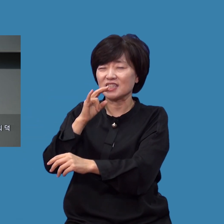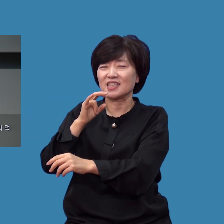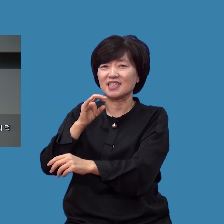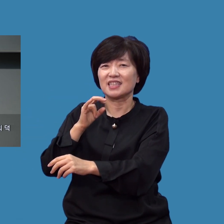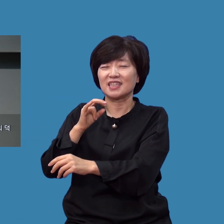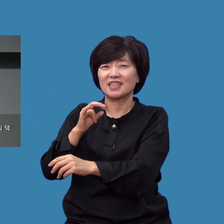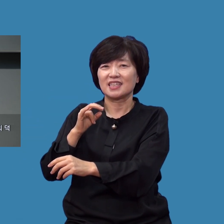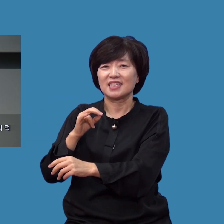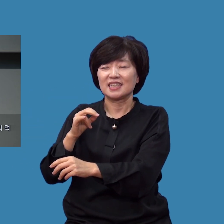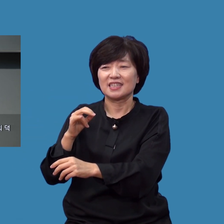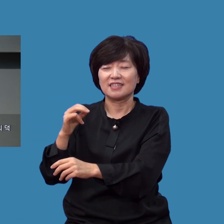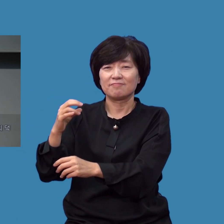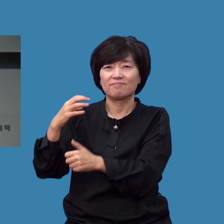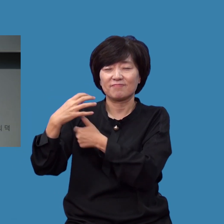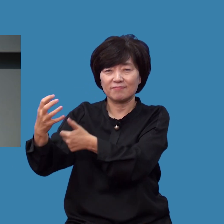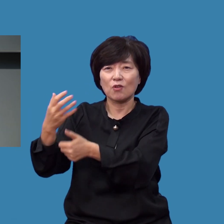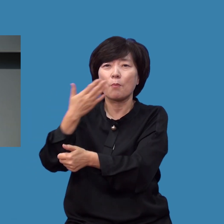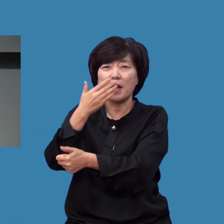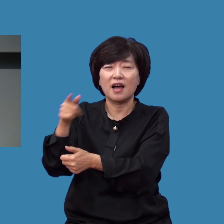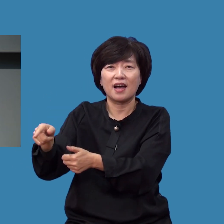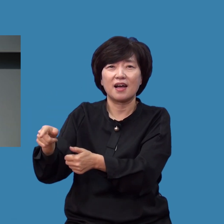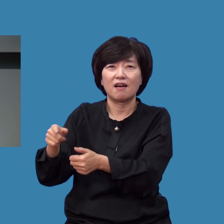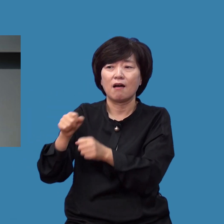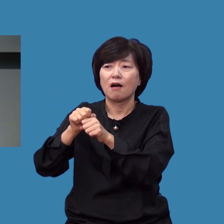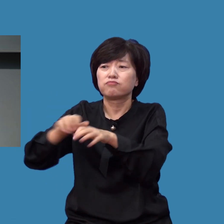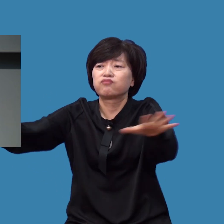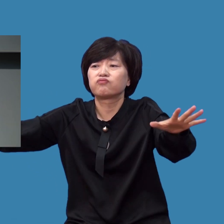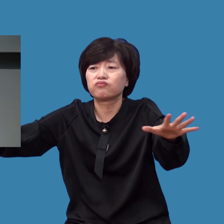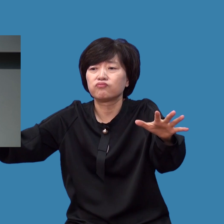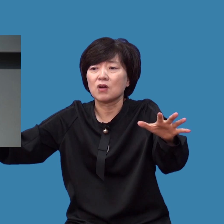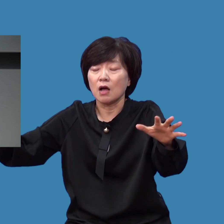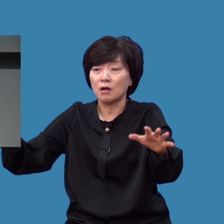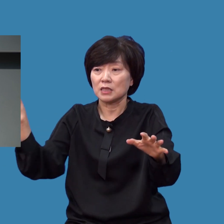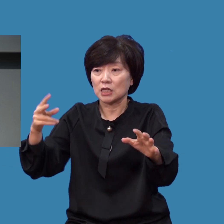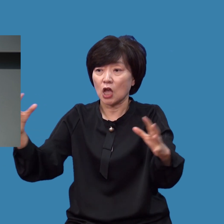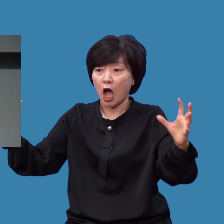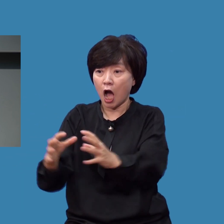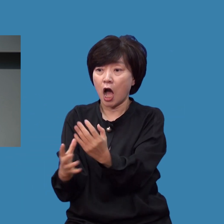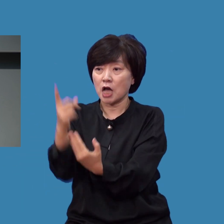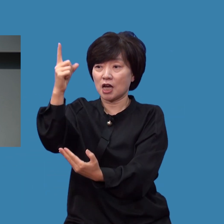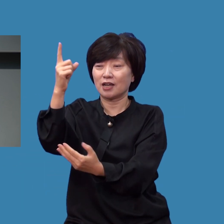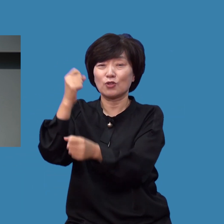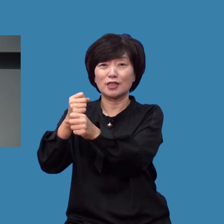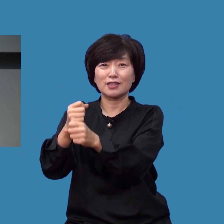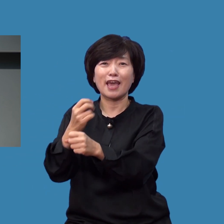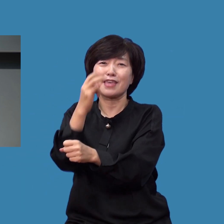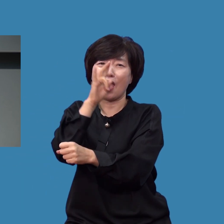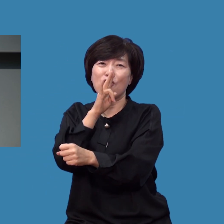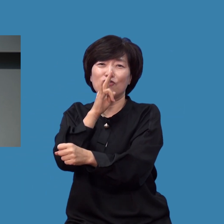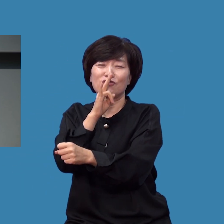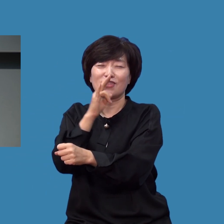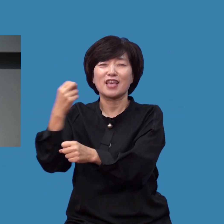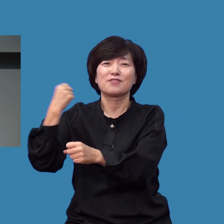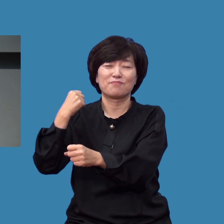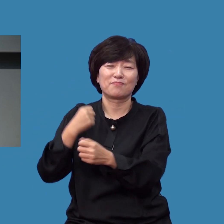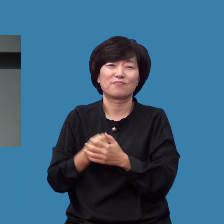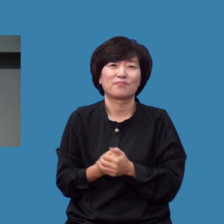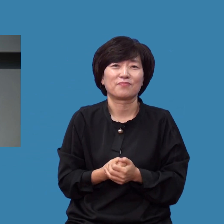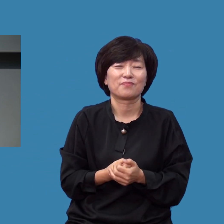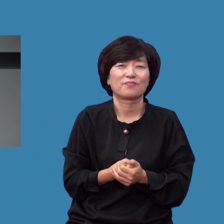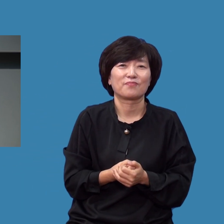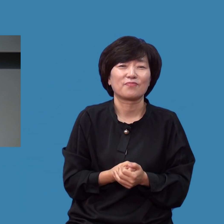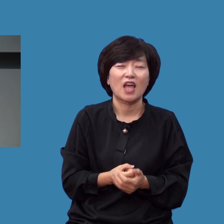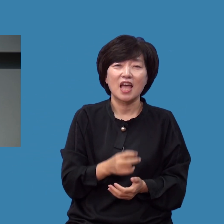기능인 줄 믿습니다. 그러니까 분열되었던 공동체가 다시 하나가 되고 뭐 이런 것들이 이제 예언이라는 거예요. 그래서 이 예언의